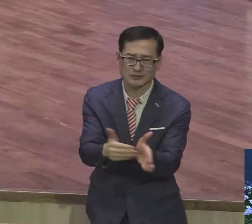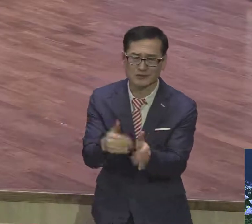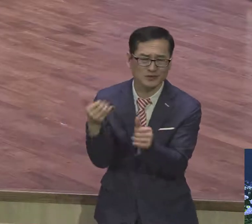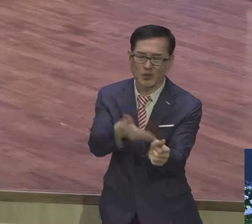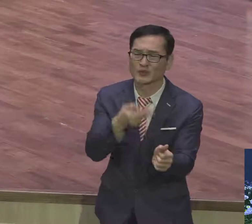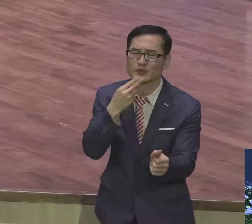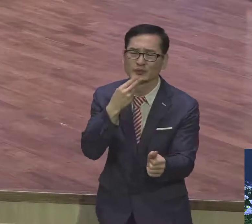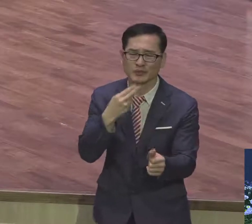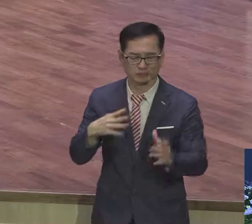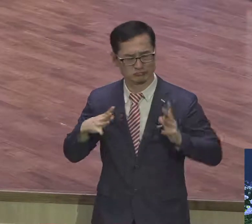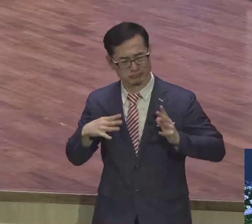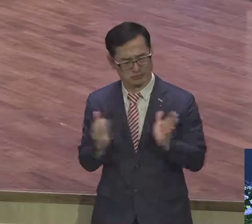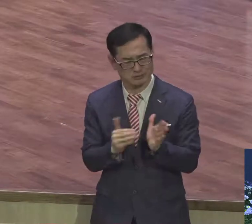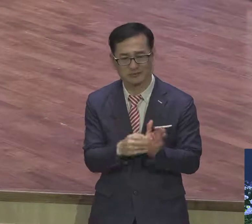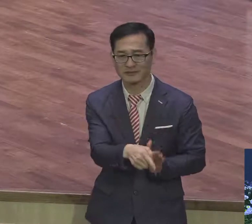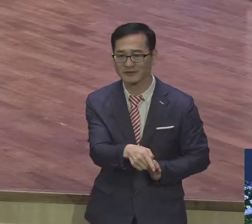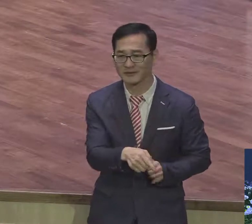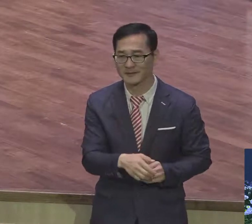다릅니다